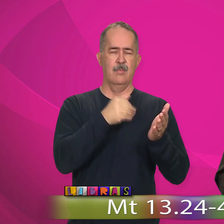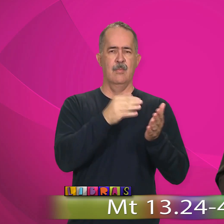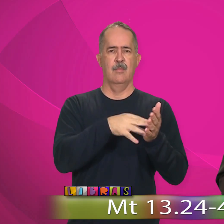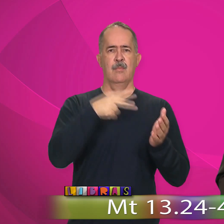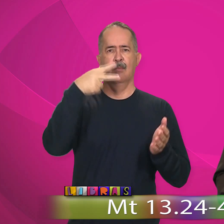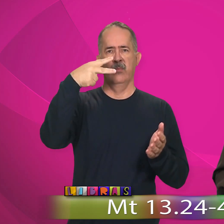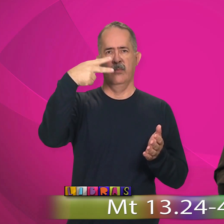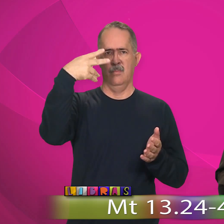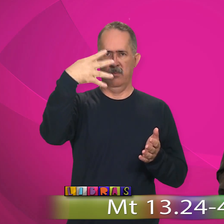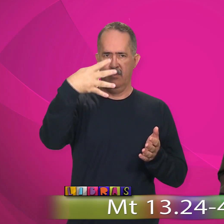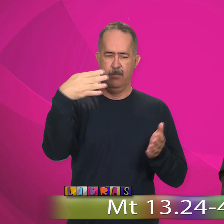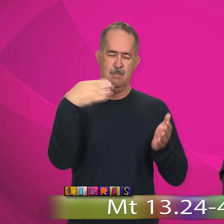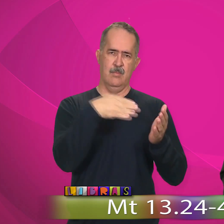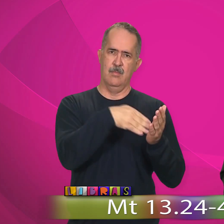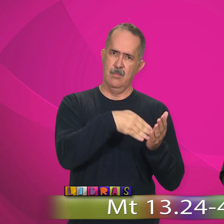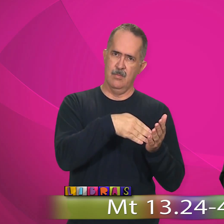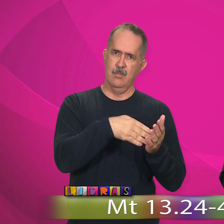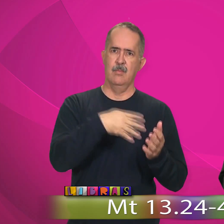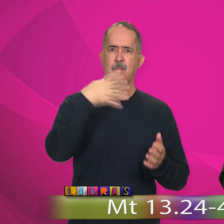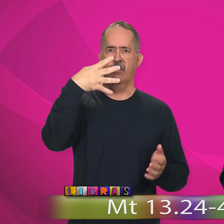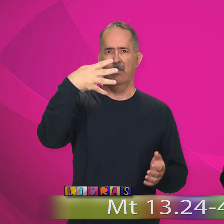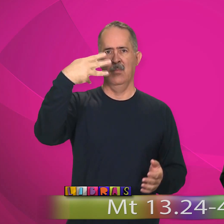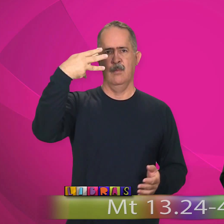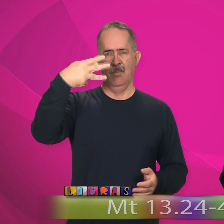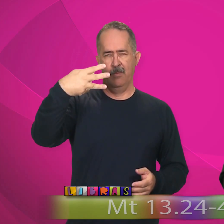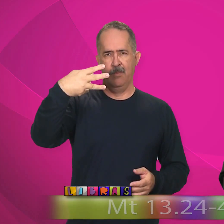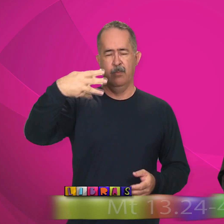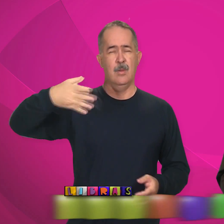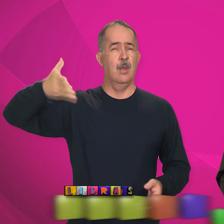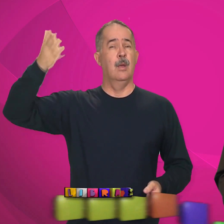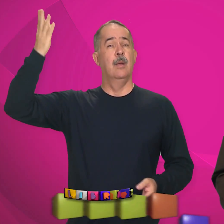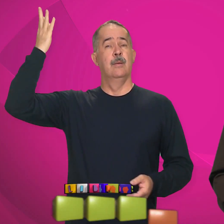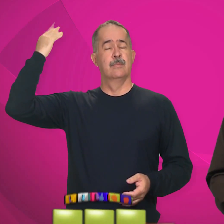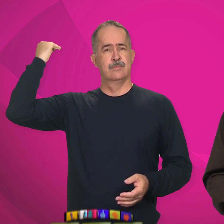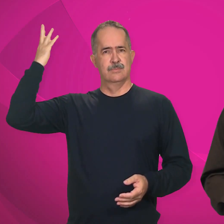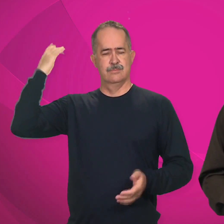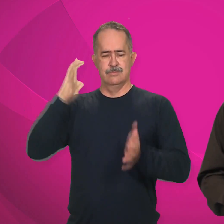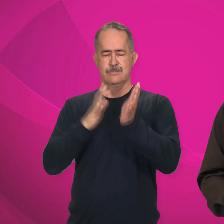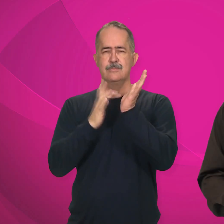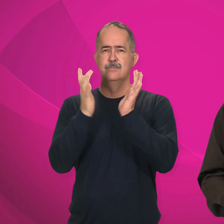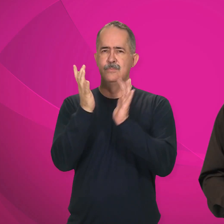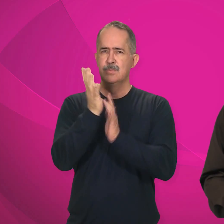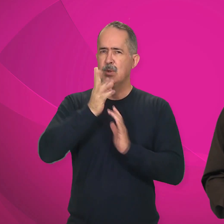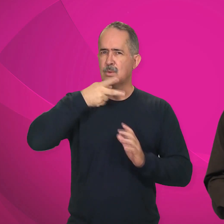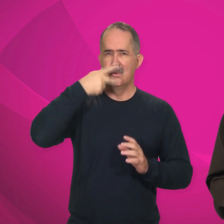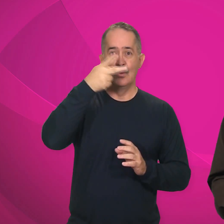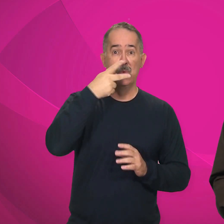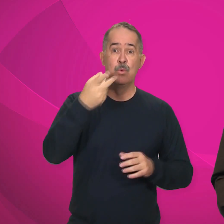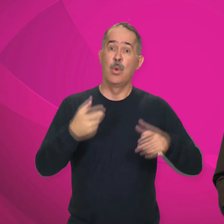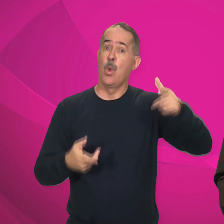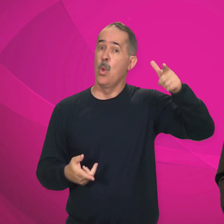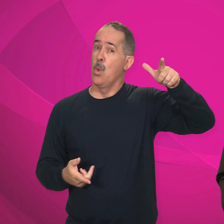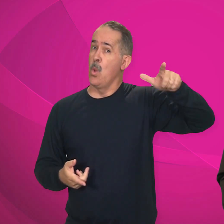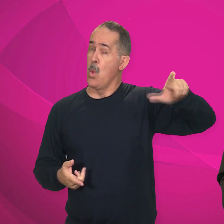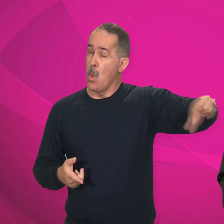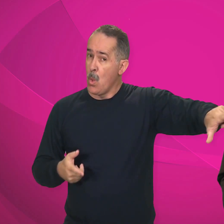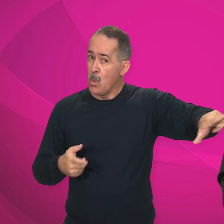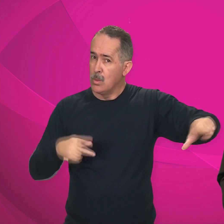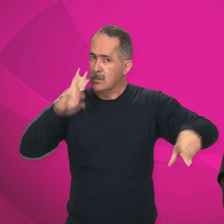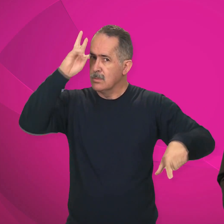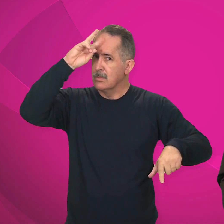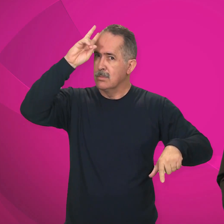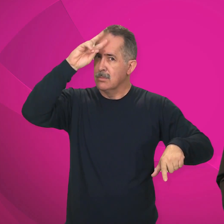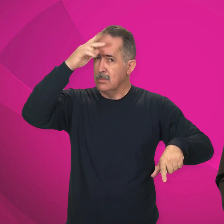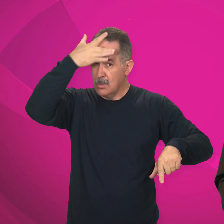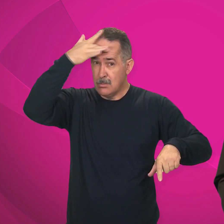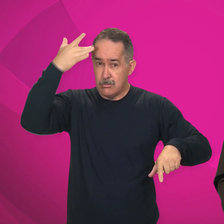versículos 24 a 43. Naquele tempo, Jesus contou outra